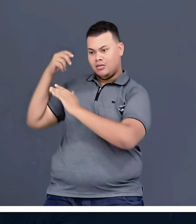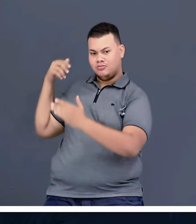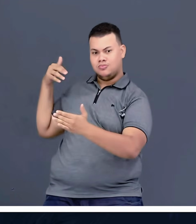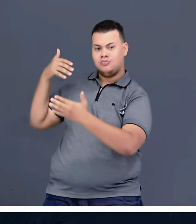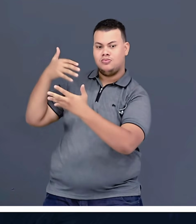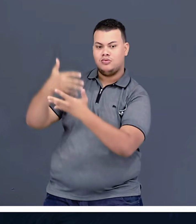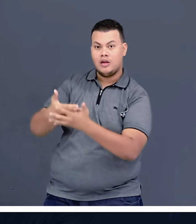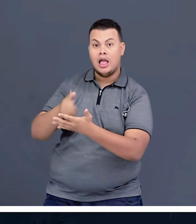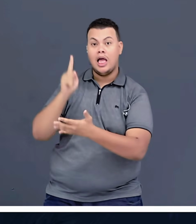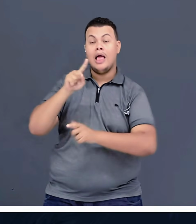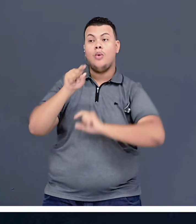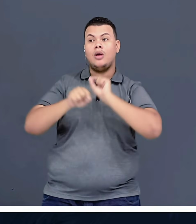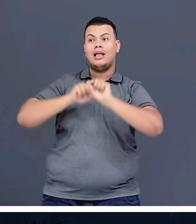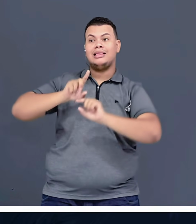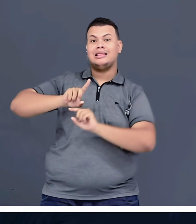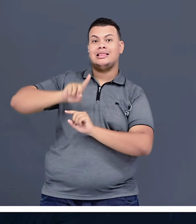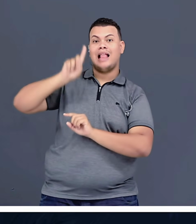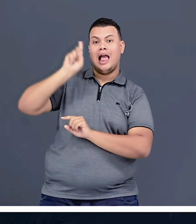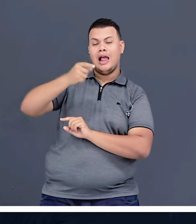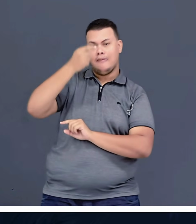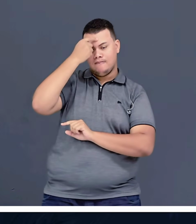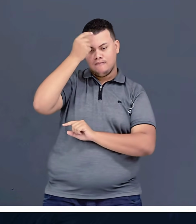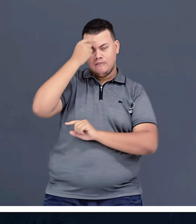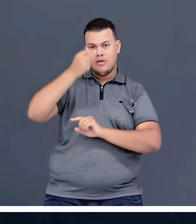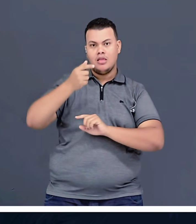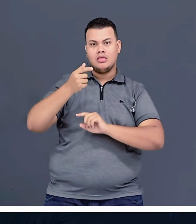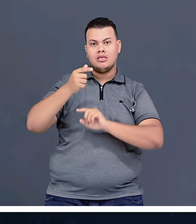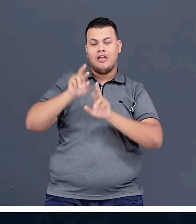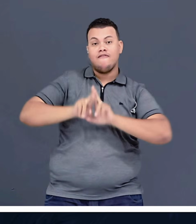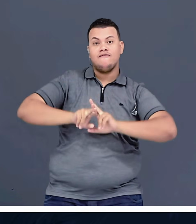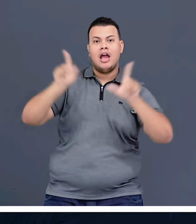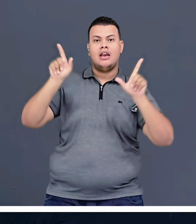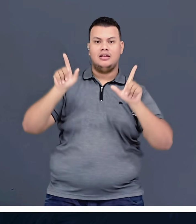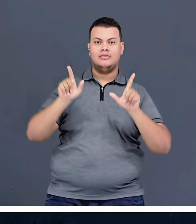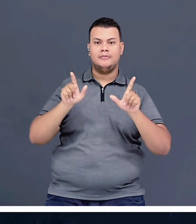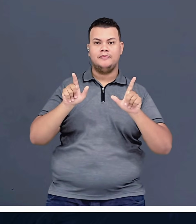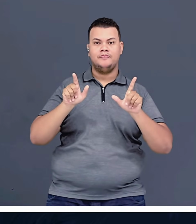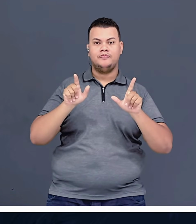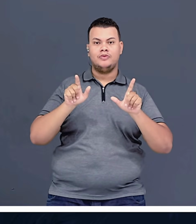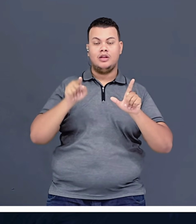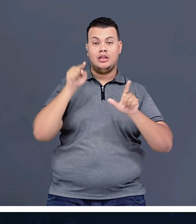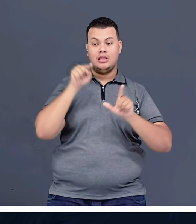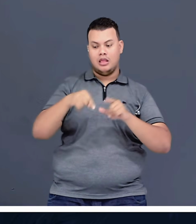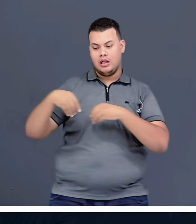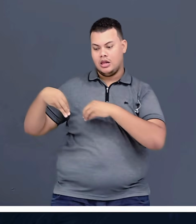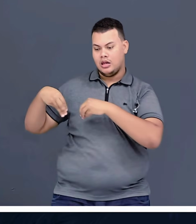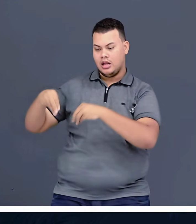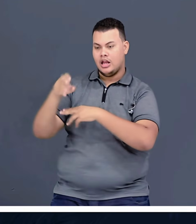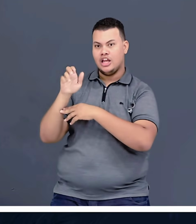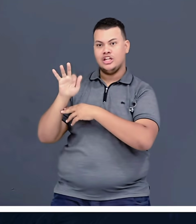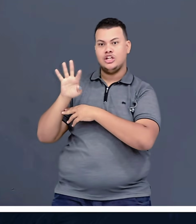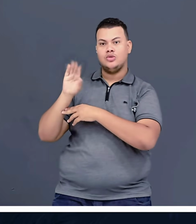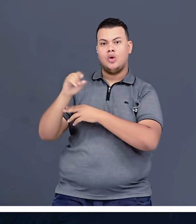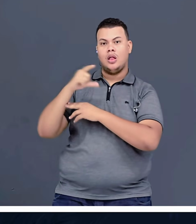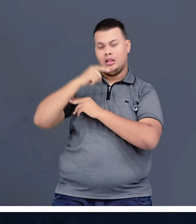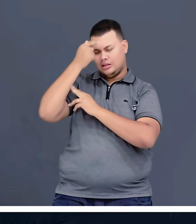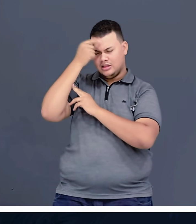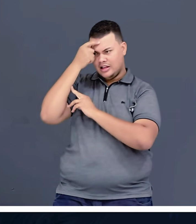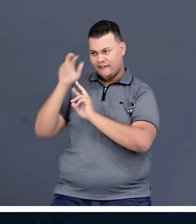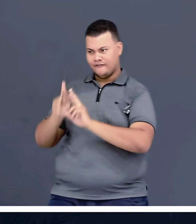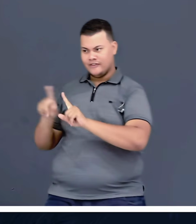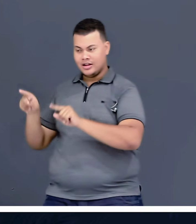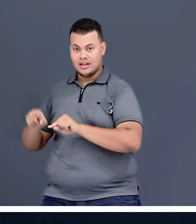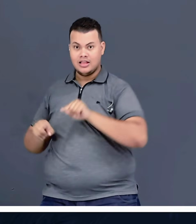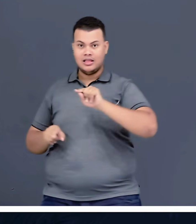uma revelação de mentalidade. A terra do Egito é um tipo de mentalidade. O tempo